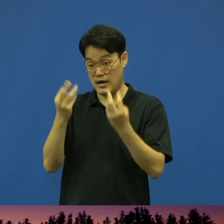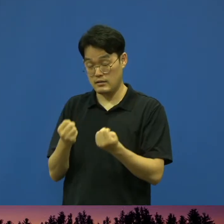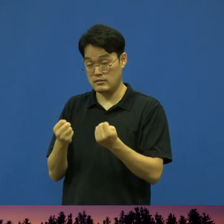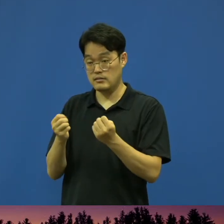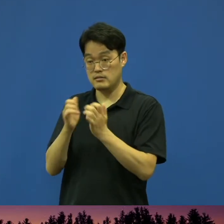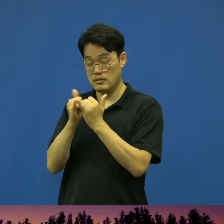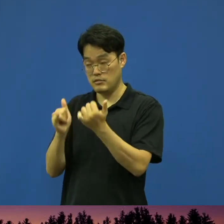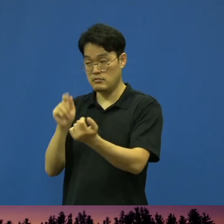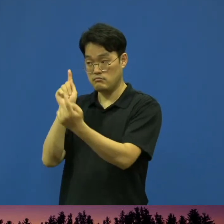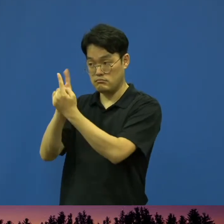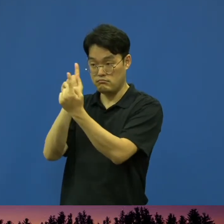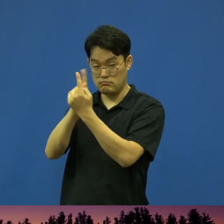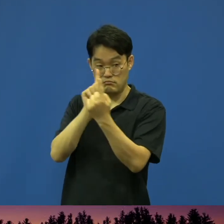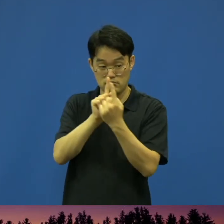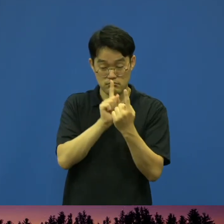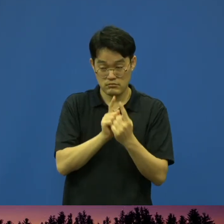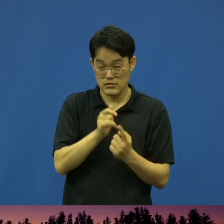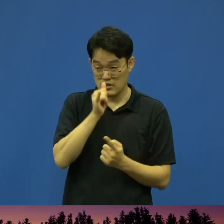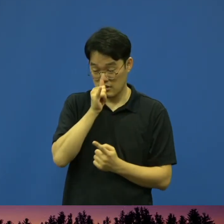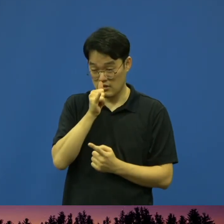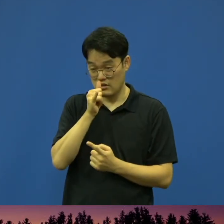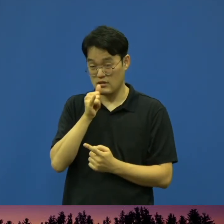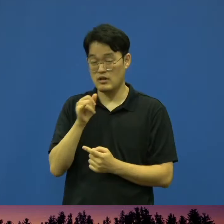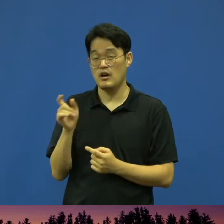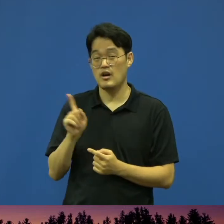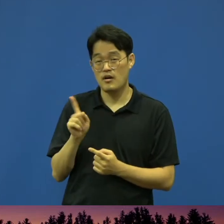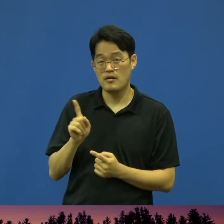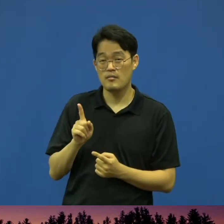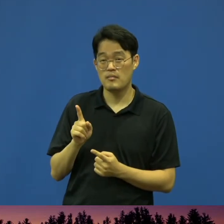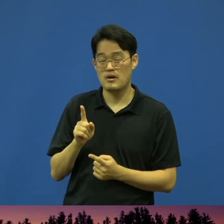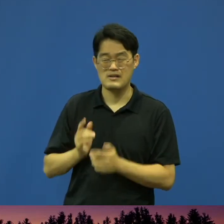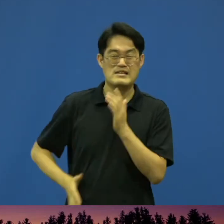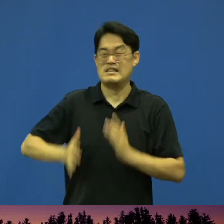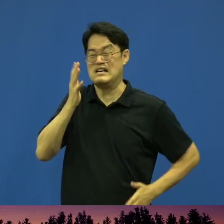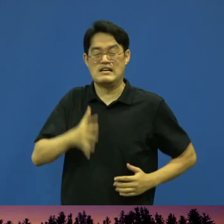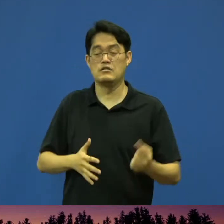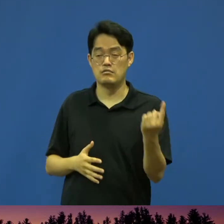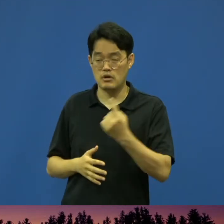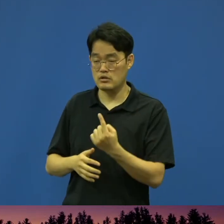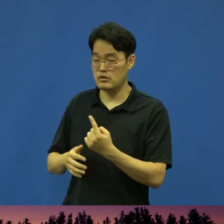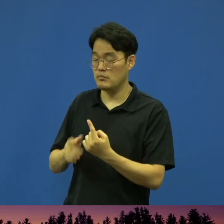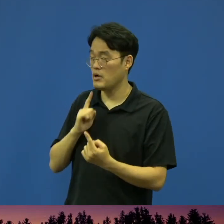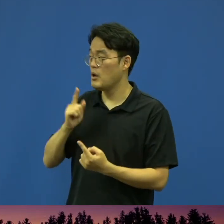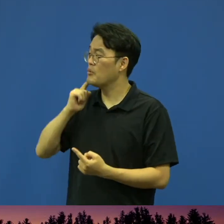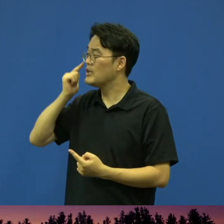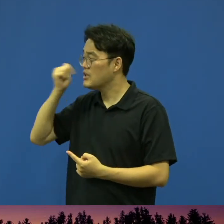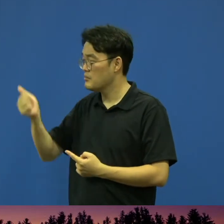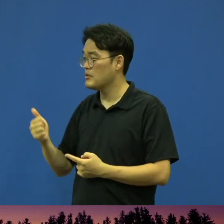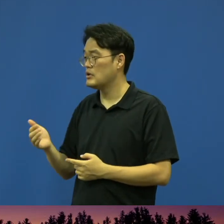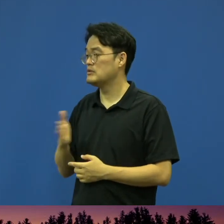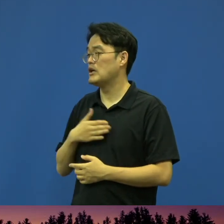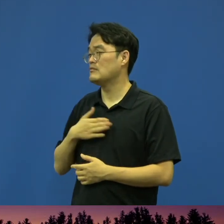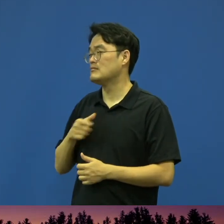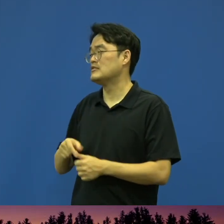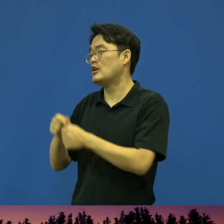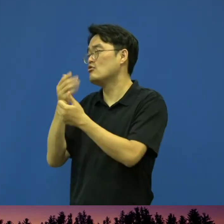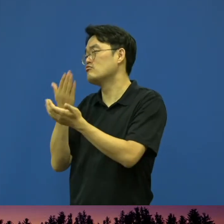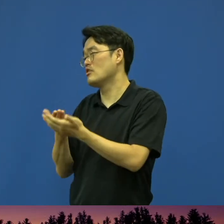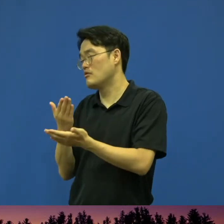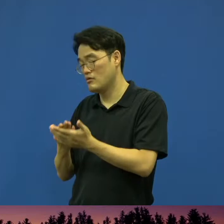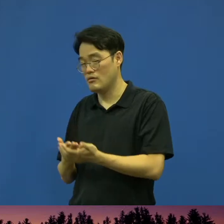많은 사람들 중에 막 달려오는 사람들이 있습니다. 달려와서 저에게 이렇게 얘기하는 사람들이 있었어요. 목사님 좀 살려주세요.